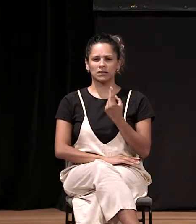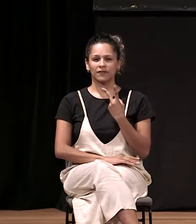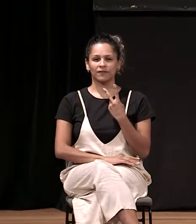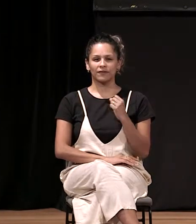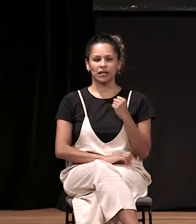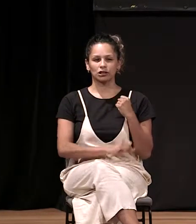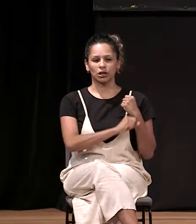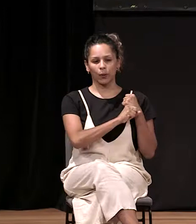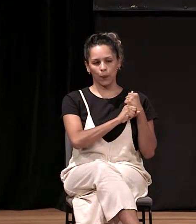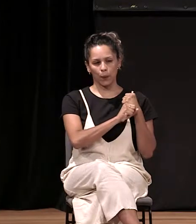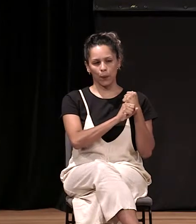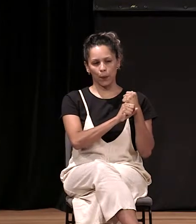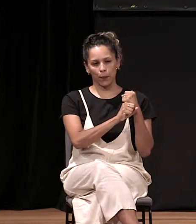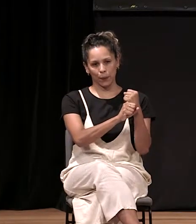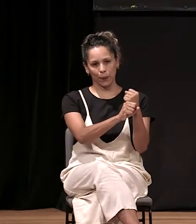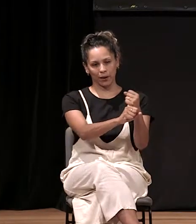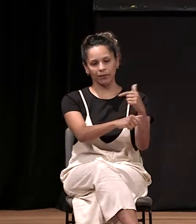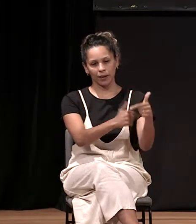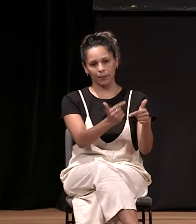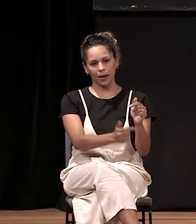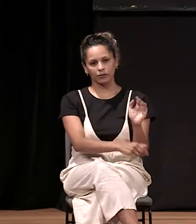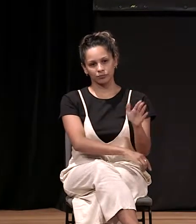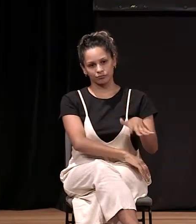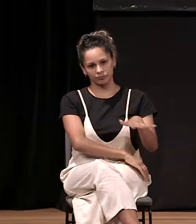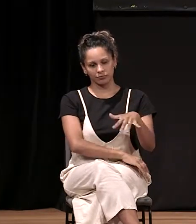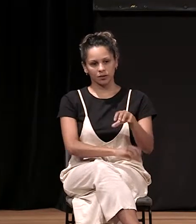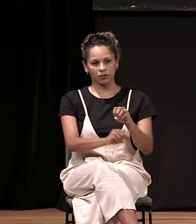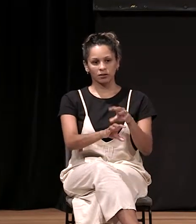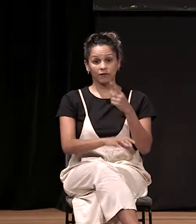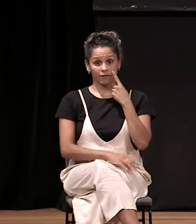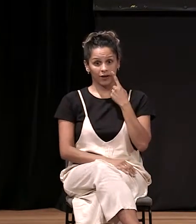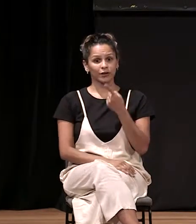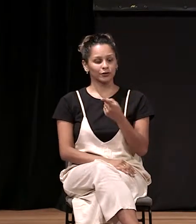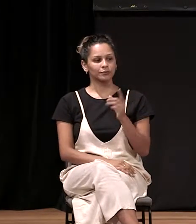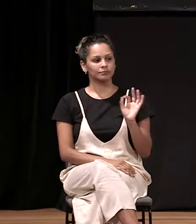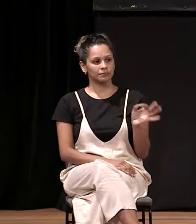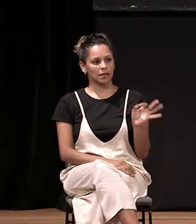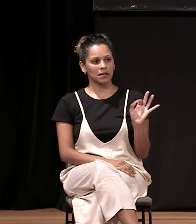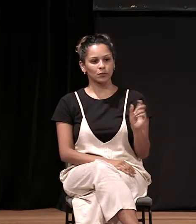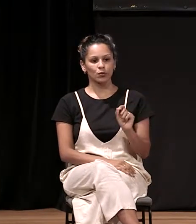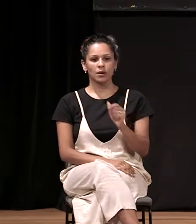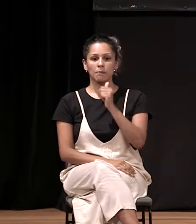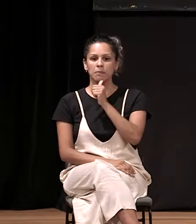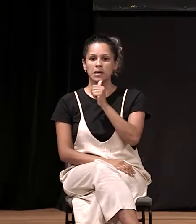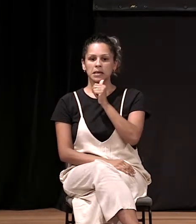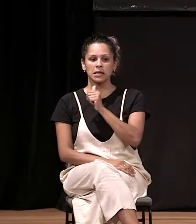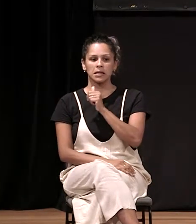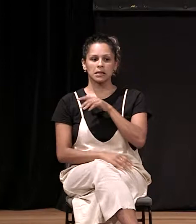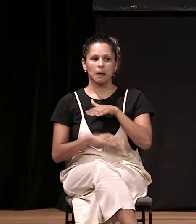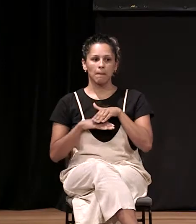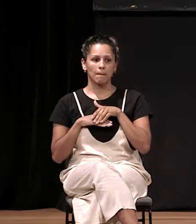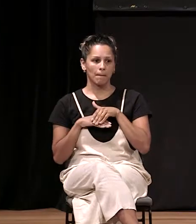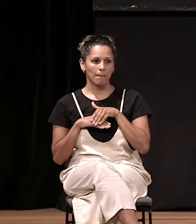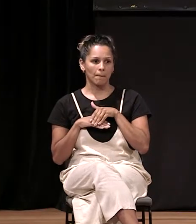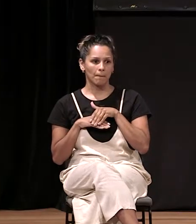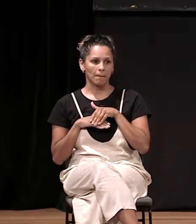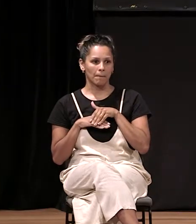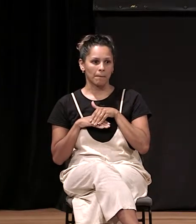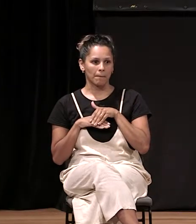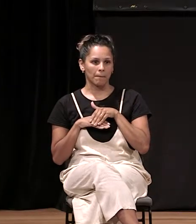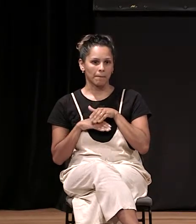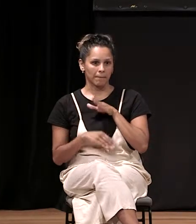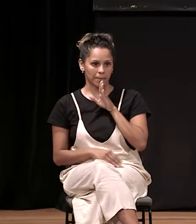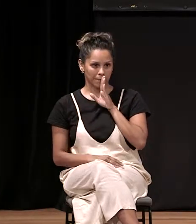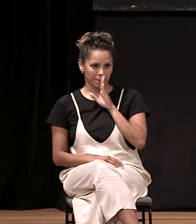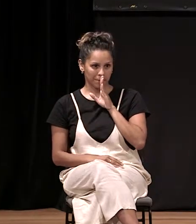educação, e eu vejo muito isso, que as meninas elas não têm voz ativa, a maioria delas. E as que